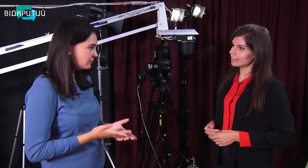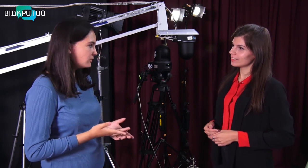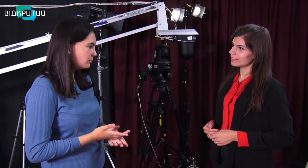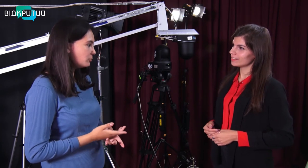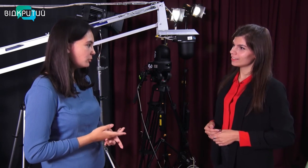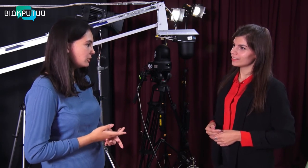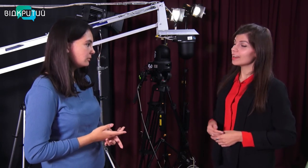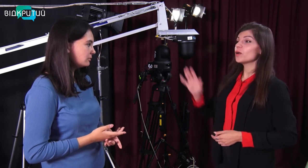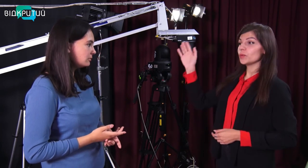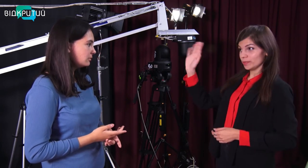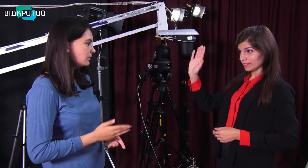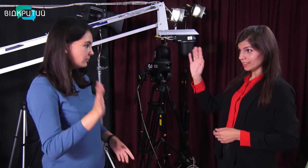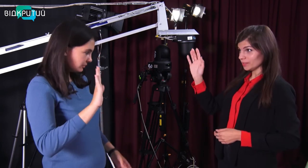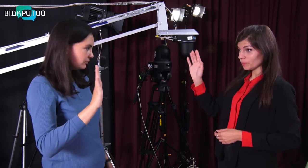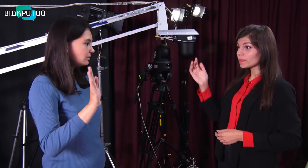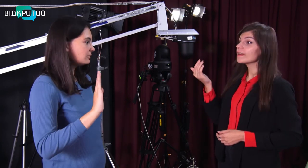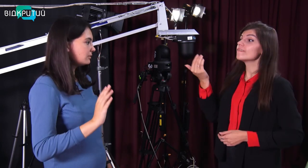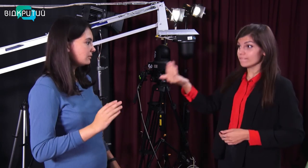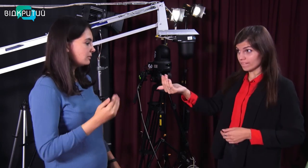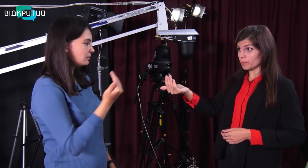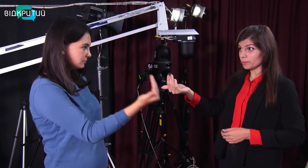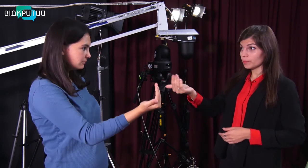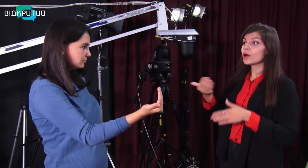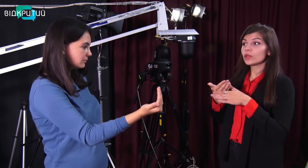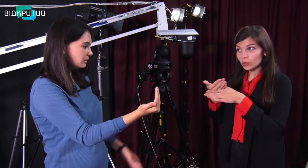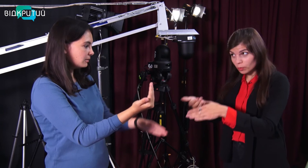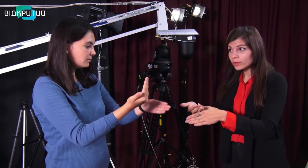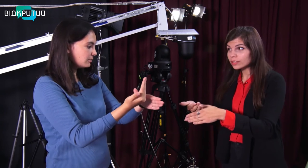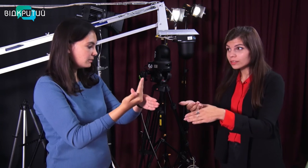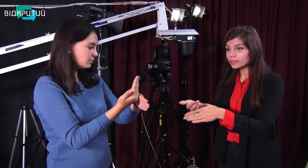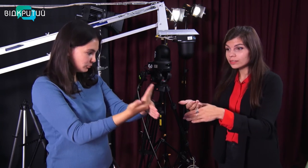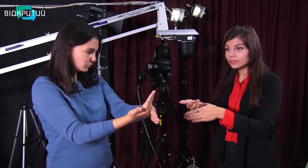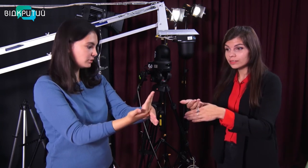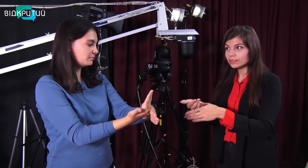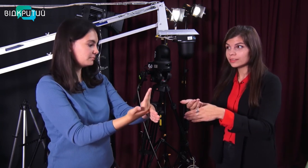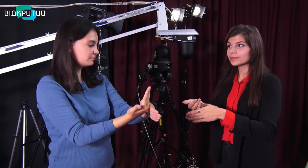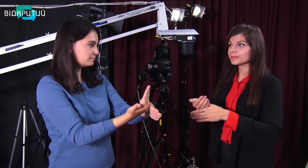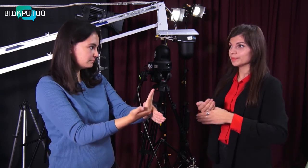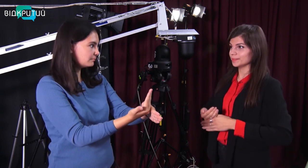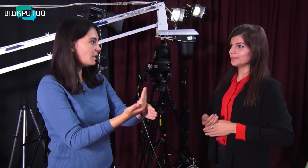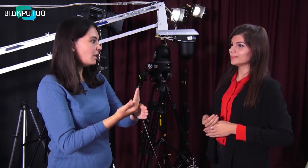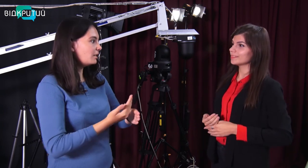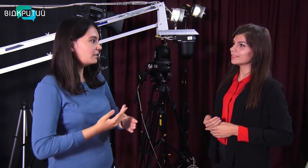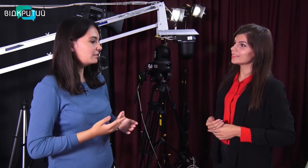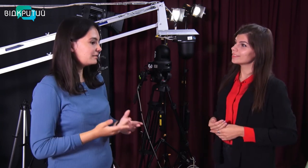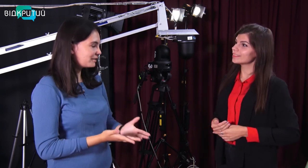вам допомогти»? Привіт. Вам. Допомогти? Допомогти. А ти